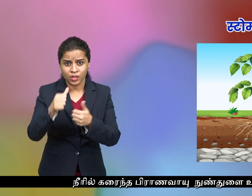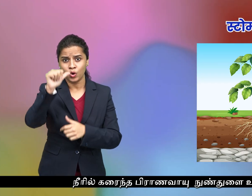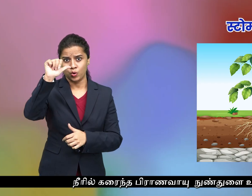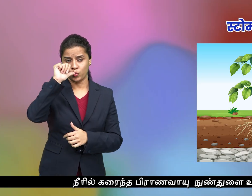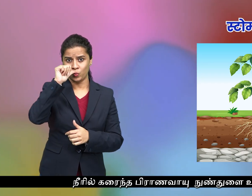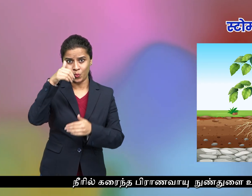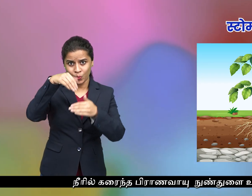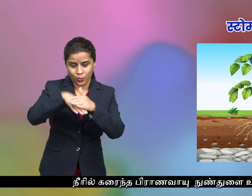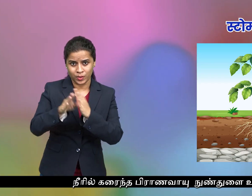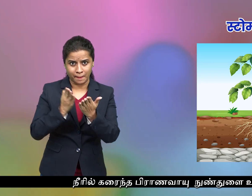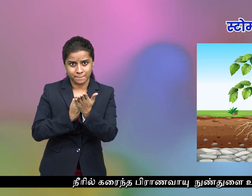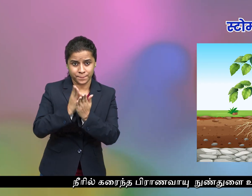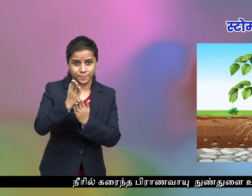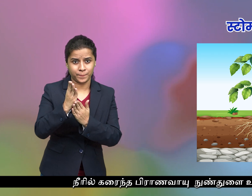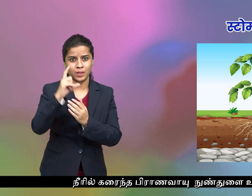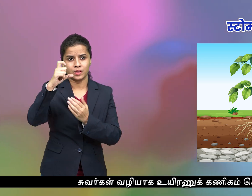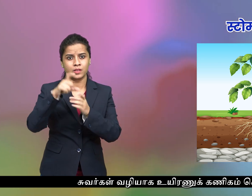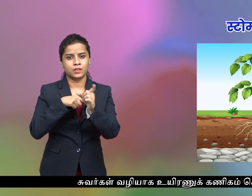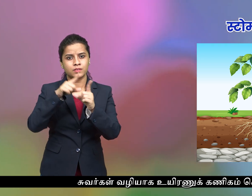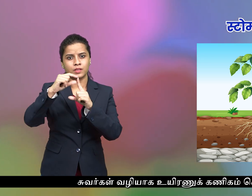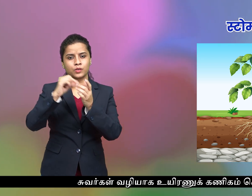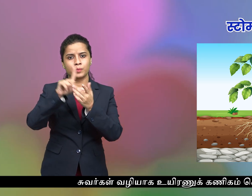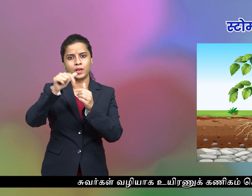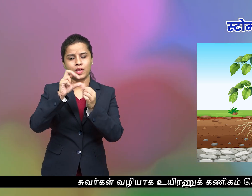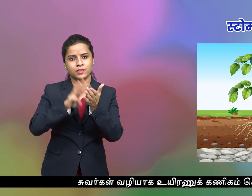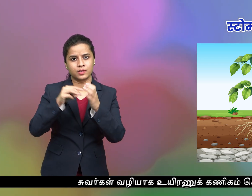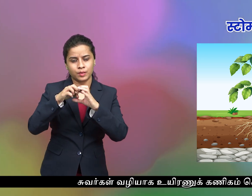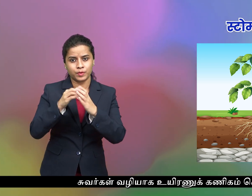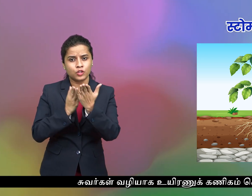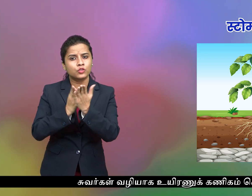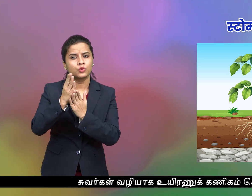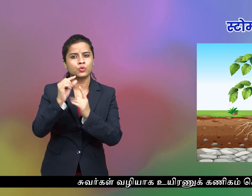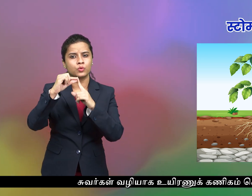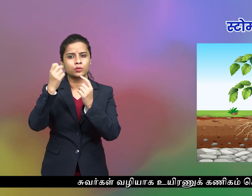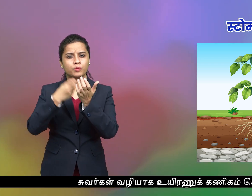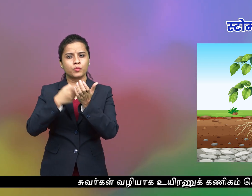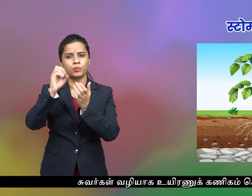உயிரணு சுவர்கள் வழியாக உயிரணு கணிகத்திற்குள் சென்றது.